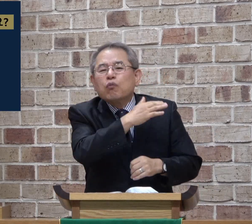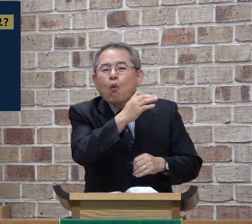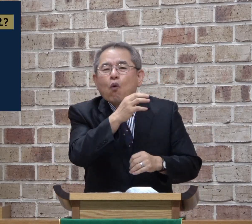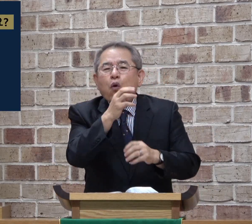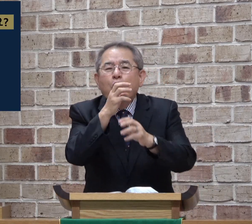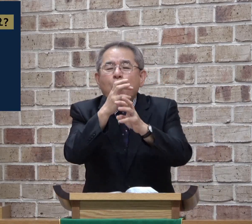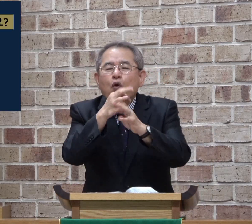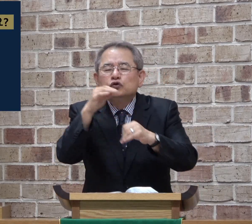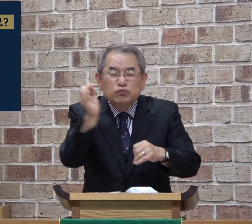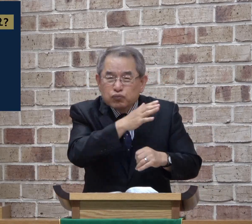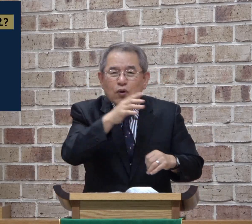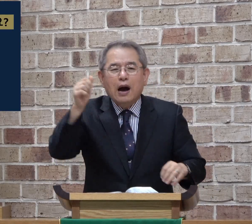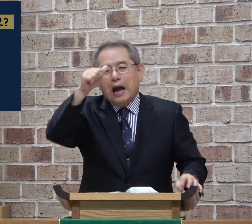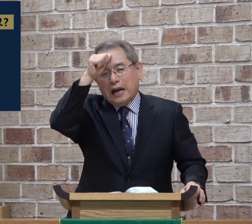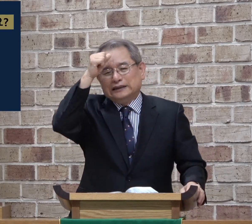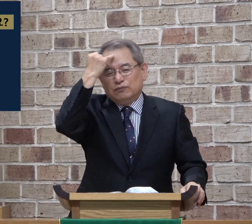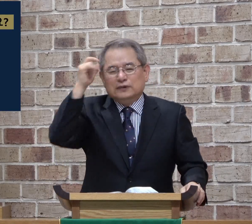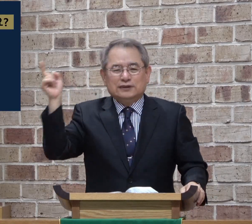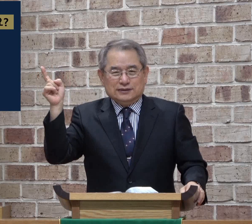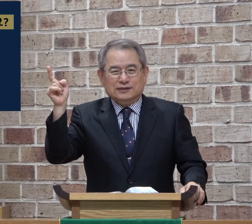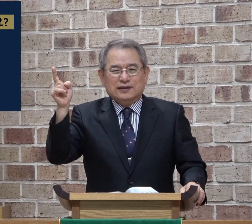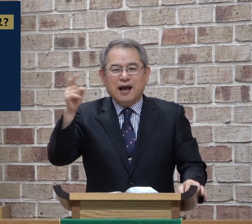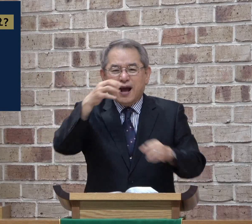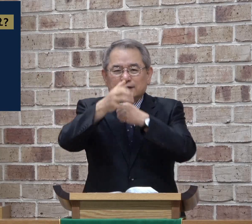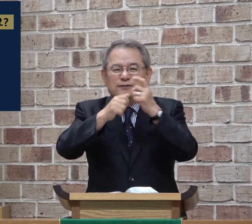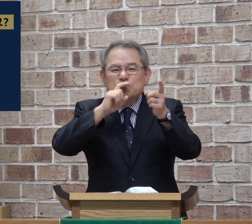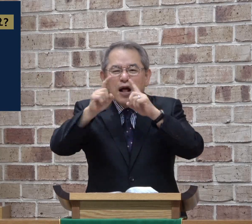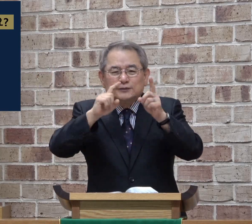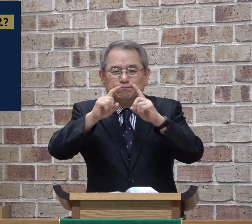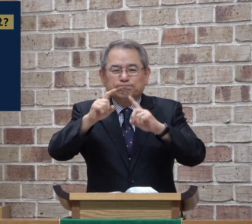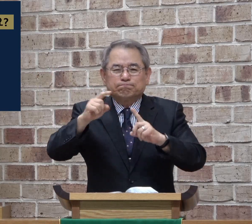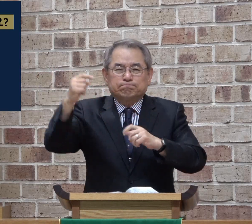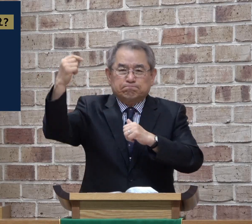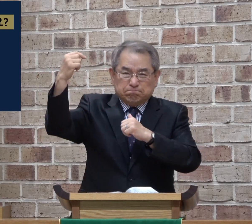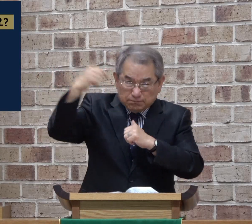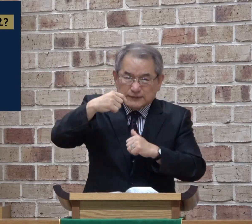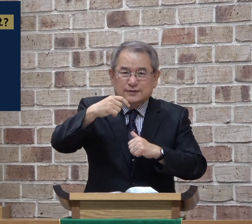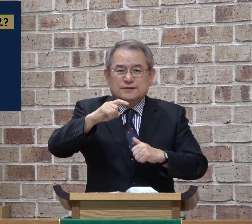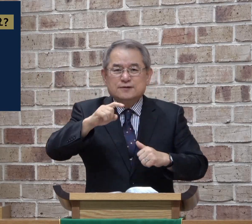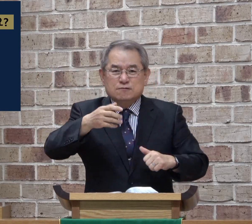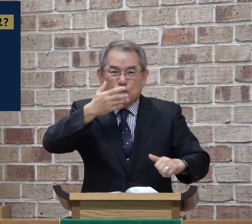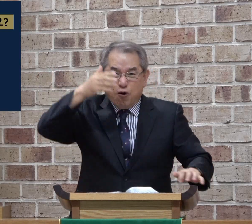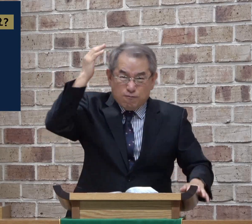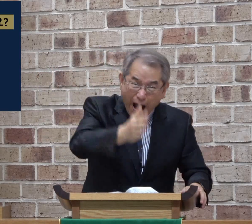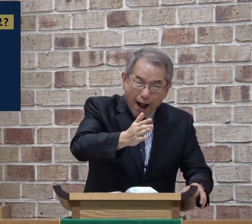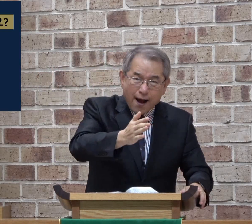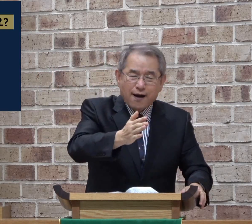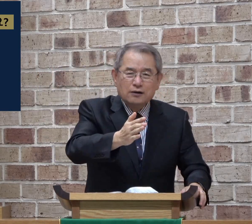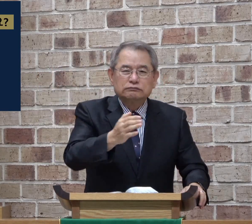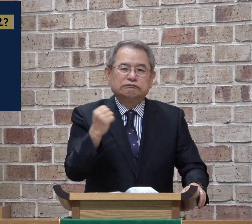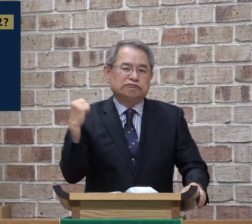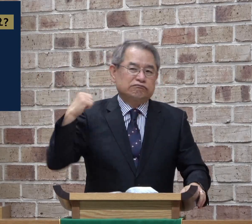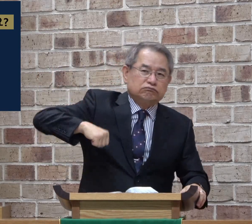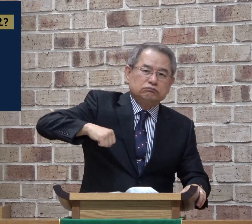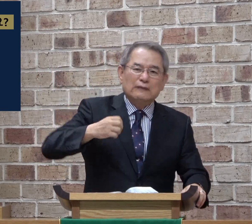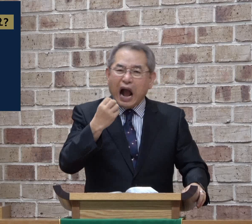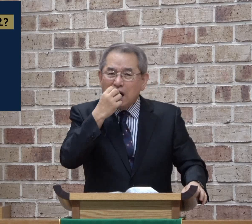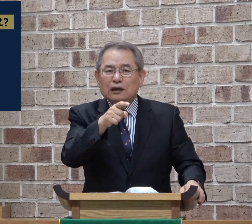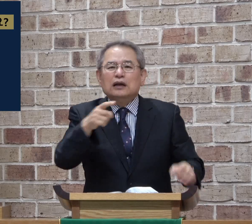죄는 언제부터 생겨났을까요? 아담과 하와 때부터 하나님이 말씀하신 것을 그 명령을 지키지